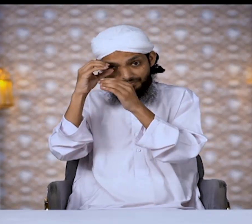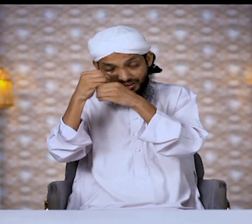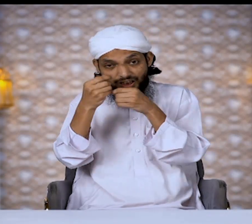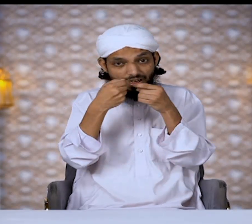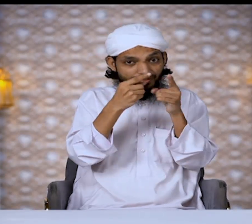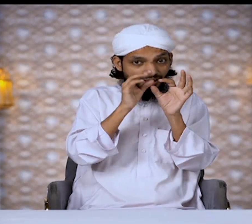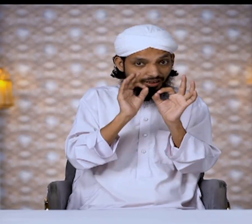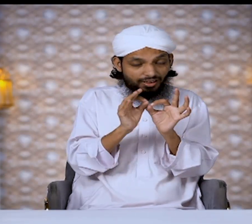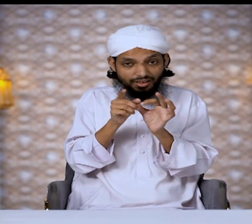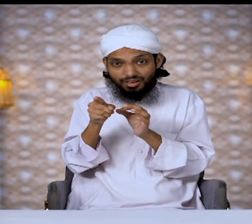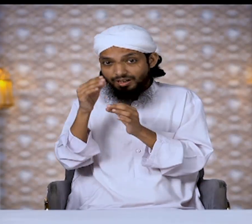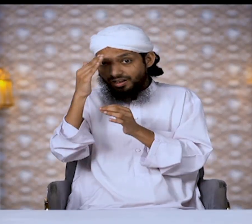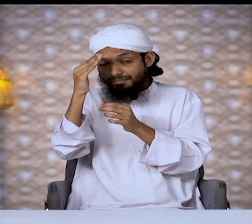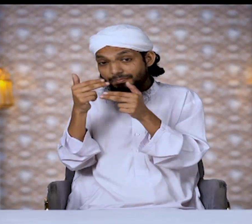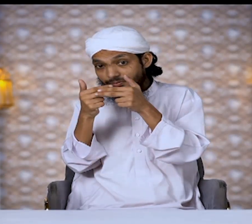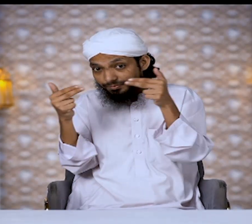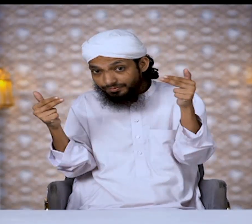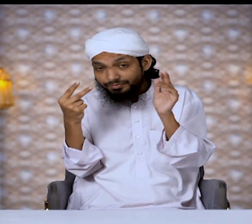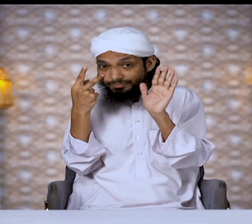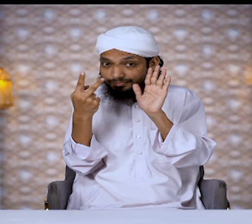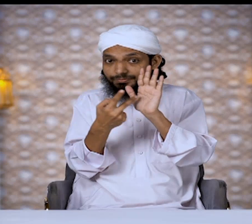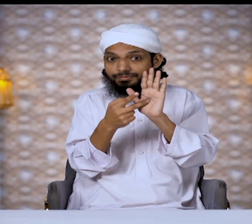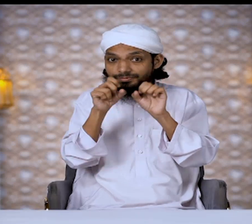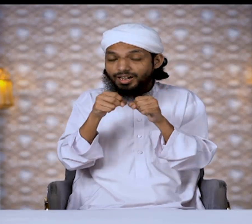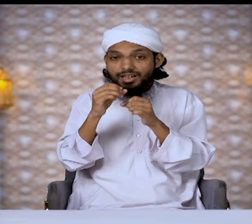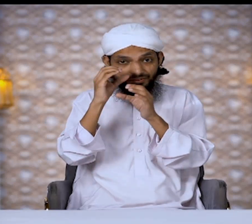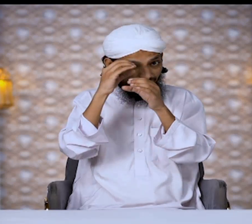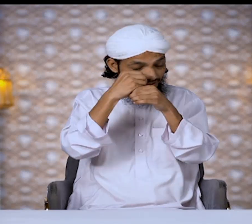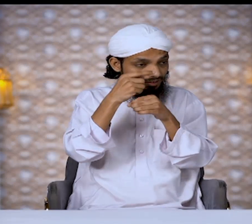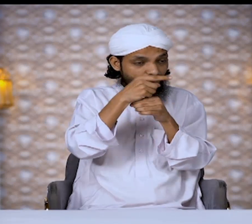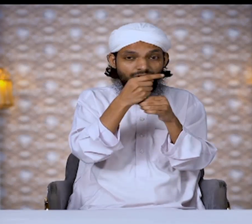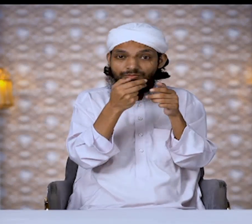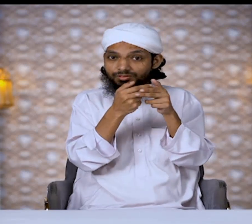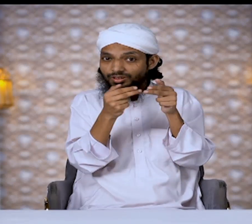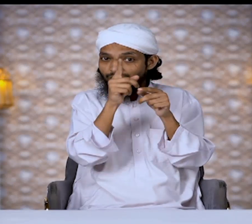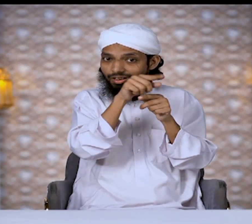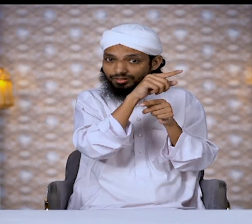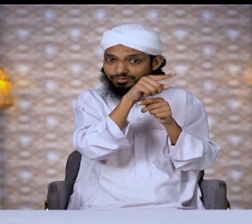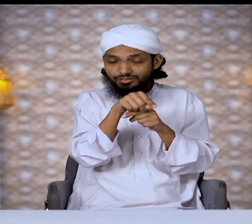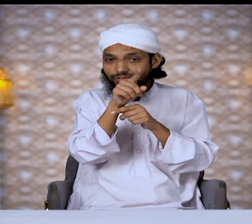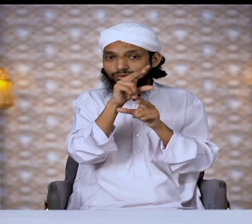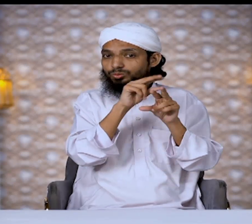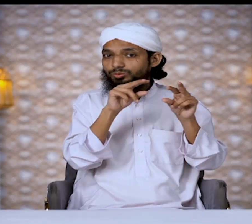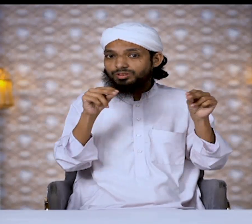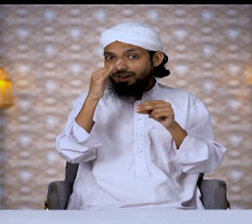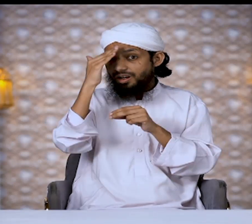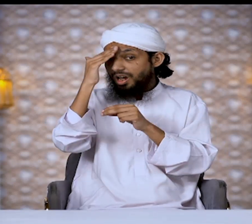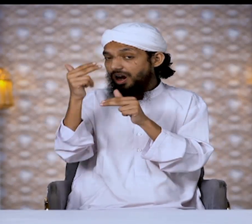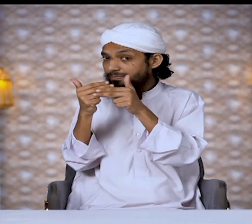سب میں اسلامی مسئلے کو روشن کیا جائے، سائنس کے دلائل کو رد کر دیا جائے، جگہ بجگہ سائنس ہی کے اقوال سے اسلامی مسئلے